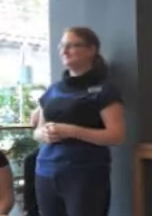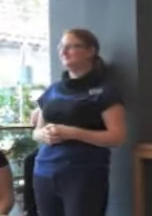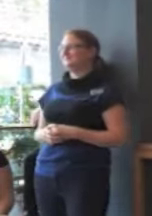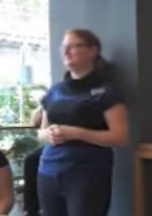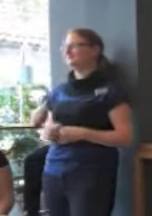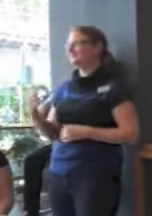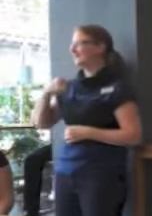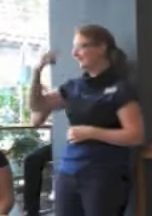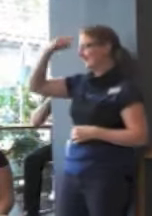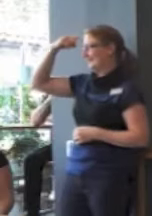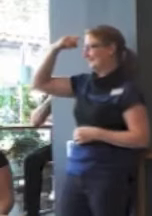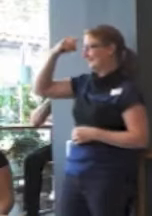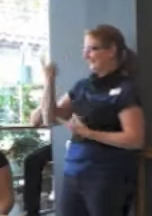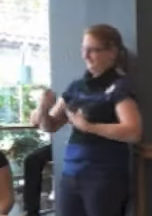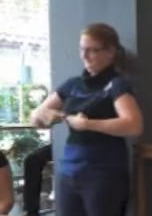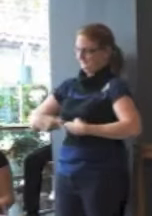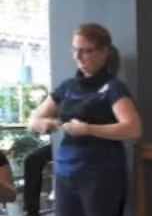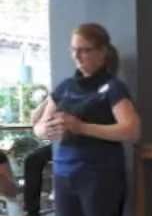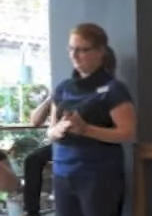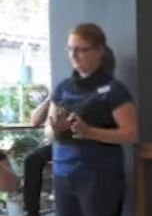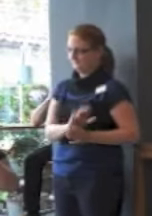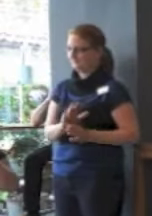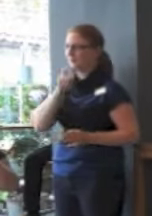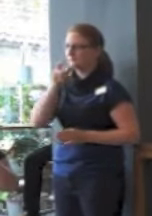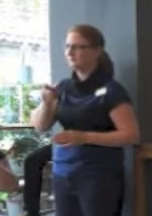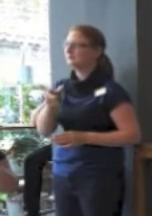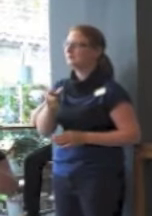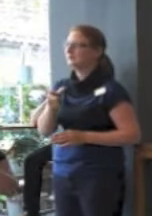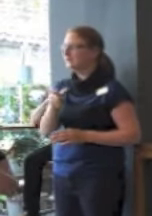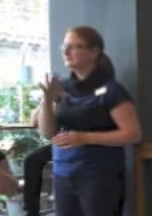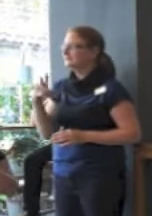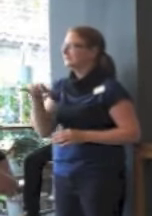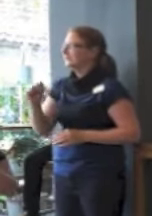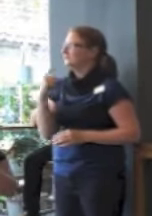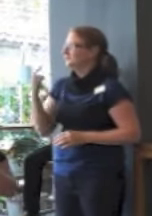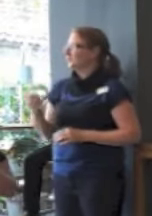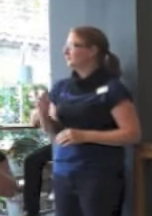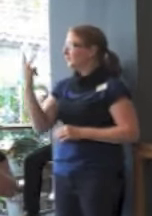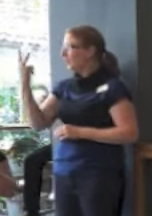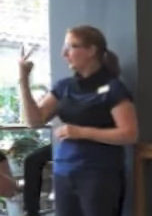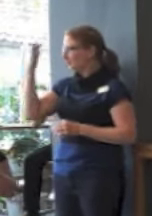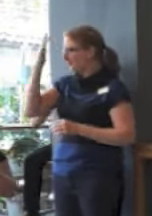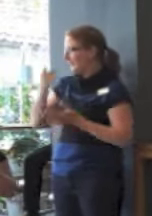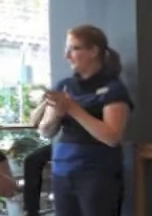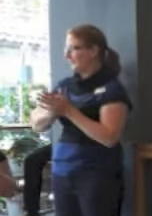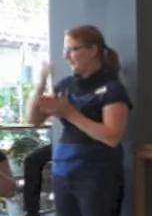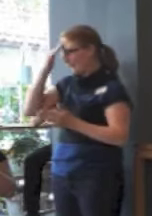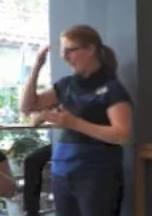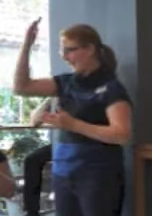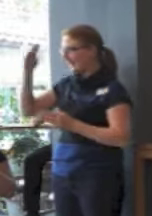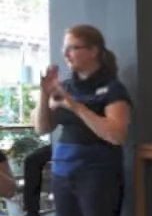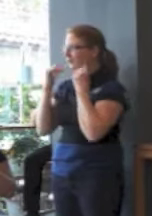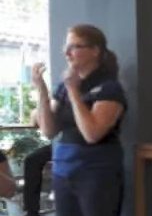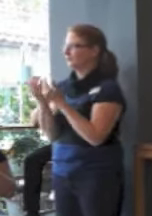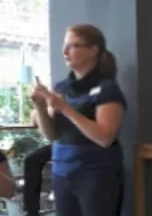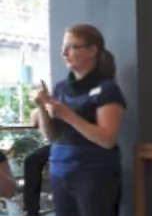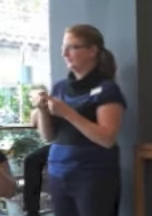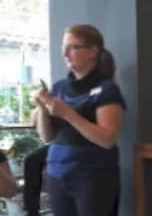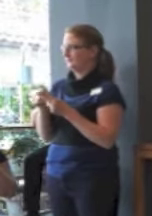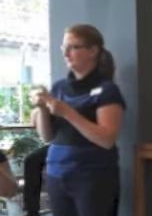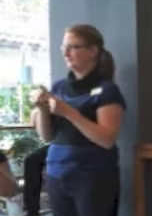så jag tänkte faktiskt haka på att Stig definierade var två problem inom äldreomsorgen. Jag skulle vilja lägga till ett